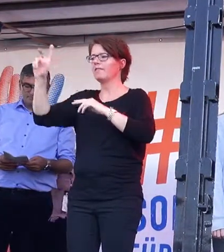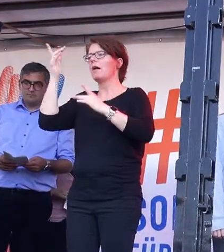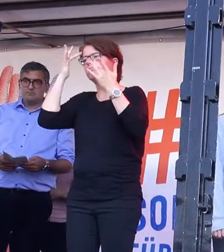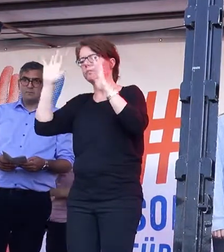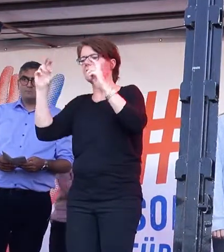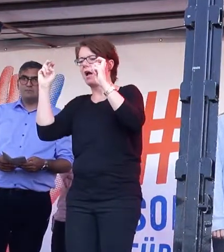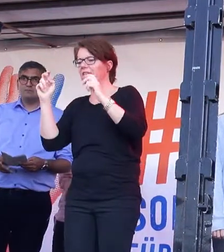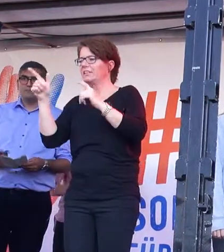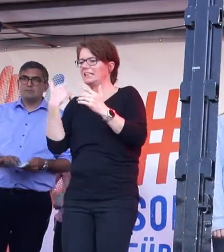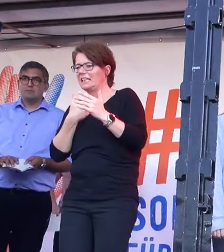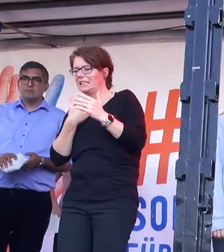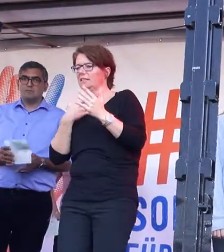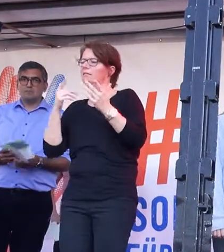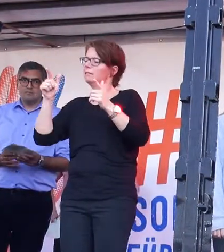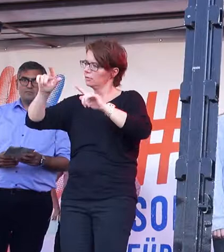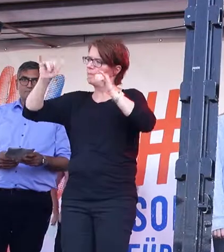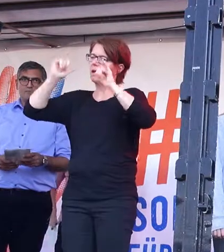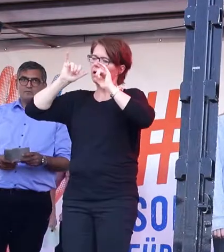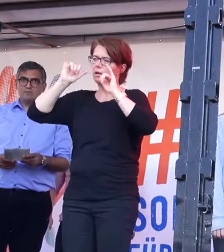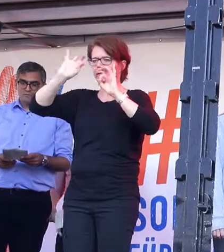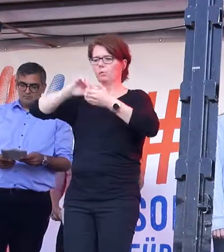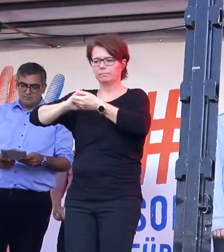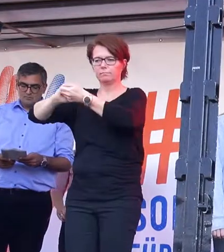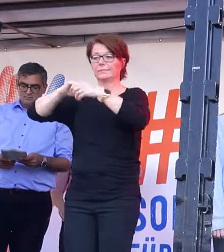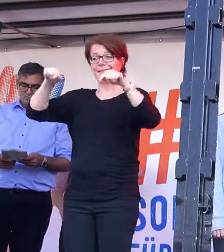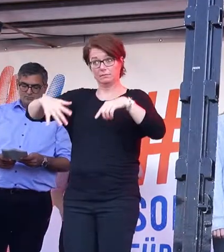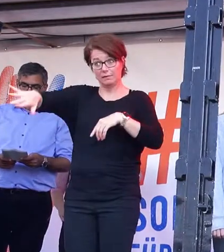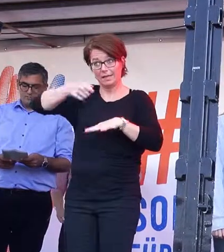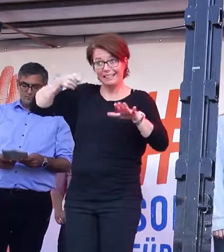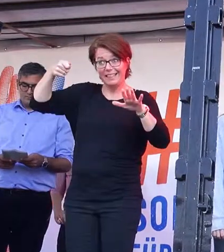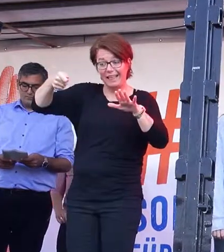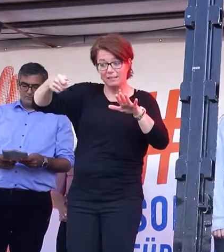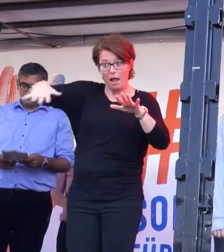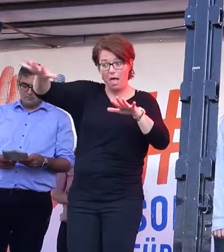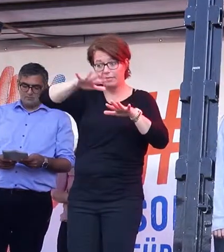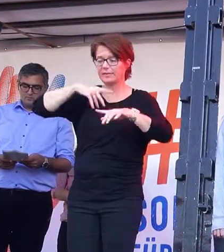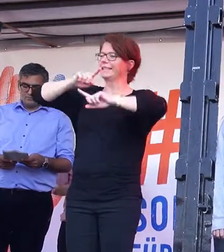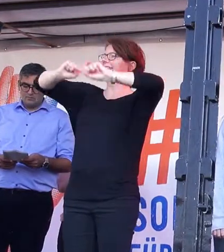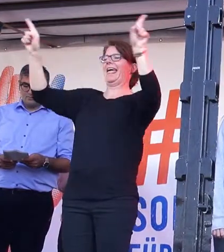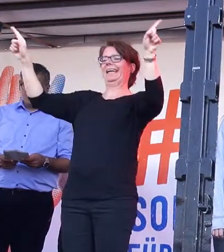sind. Nochmal ganz laut. Ist das Land der Täter? Nein,